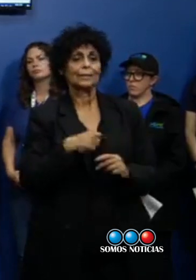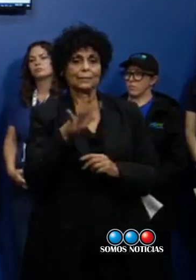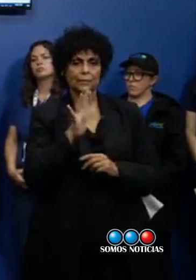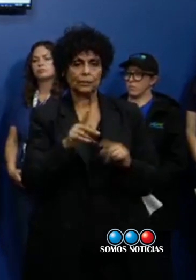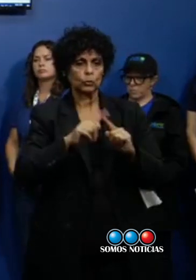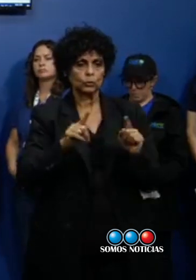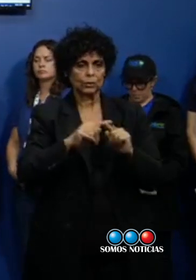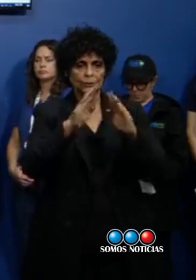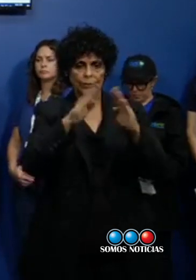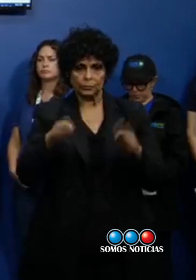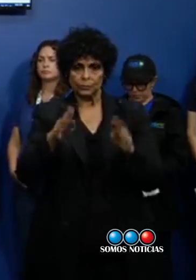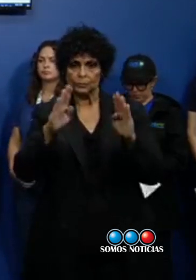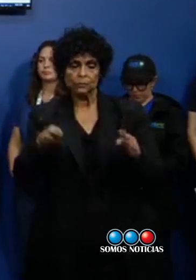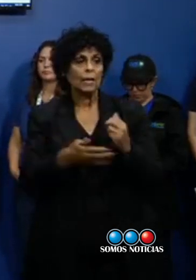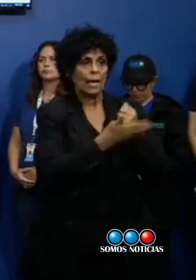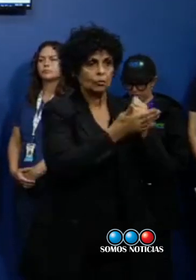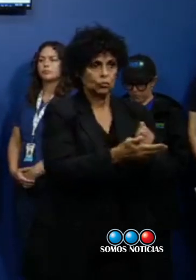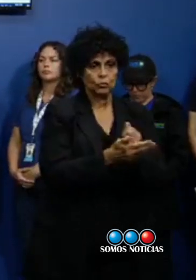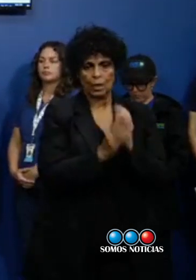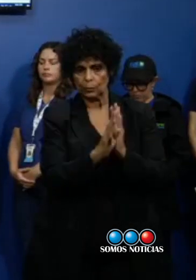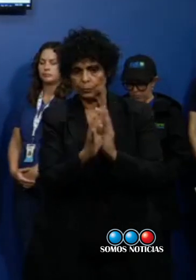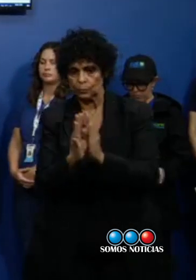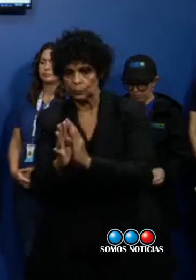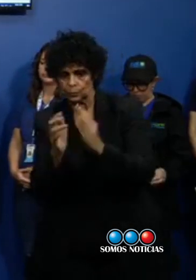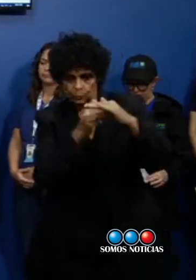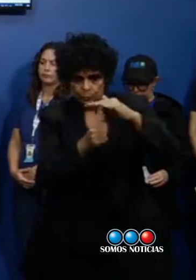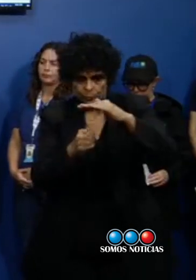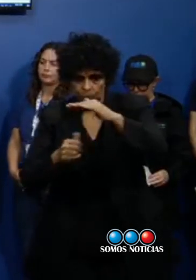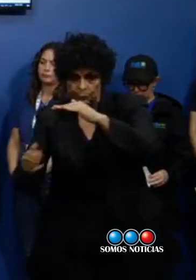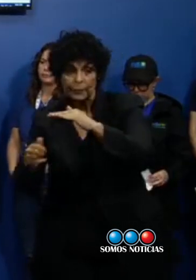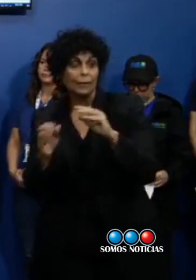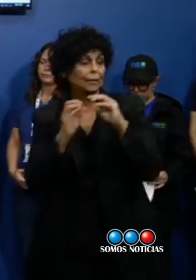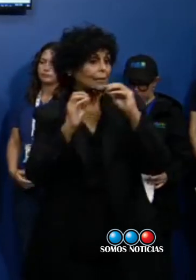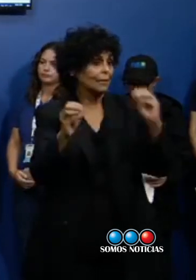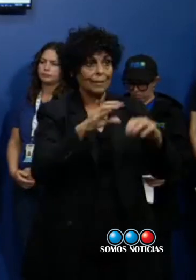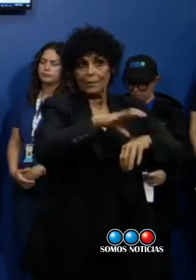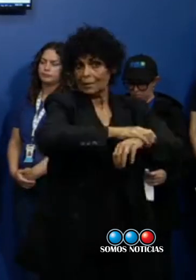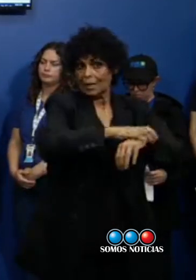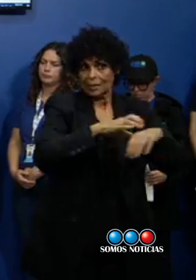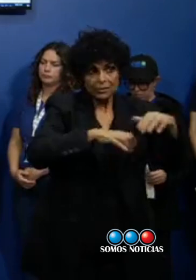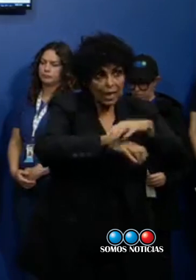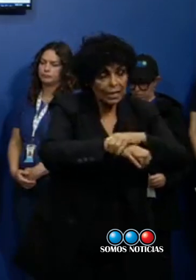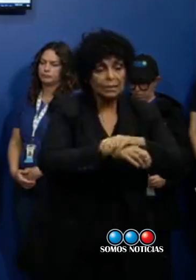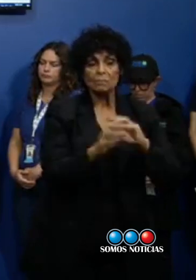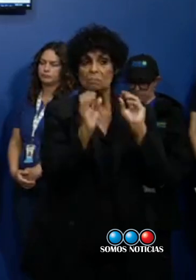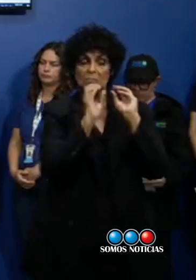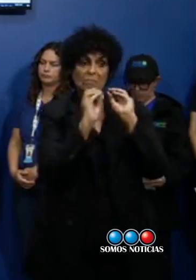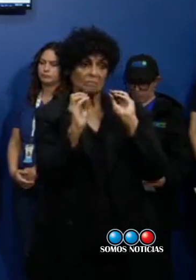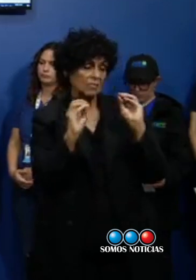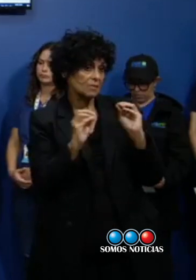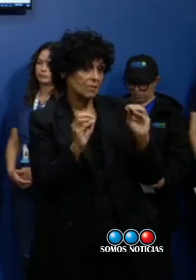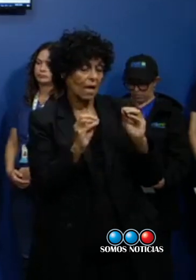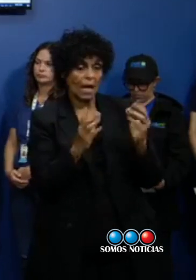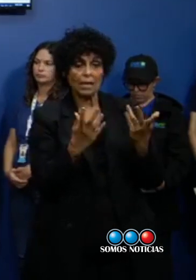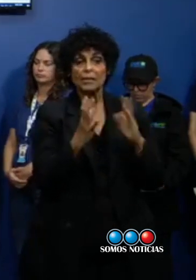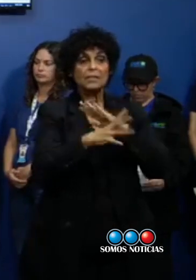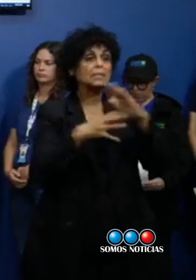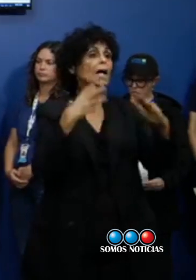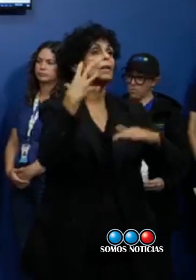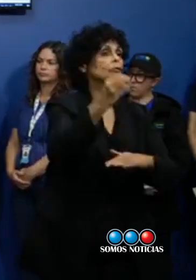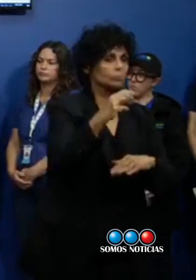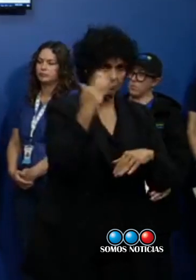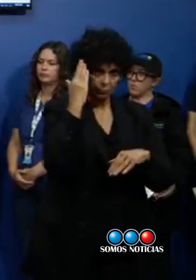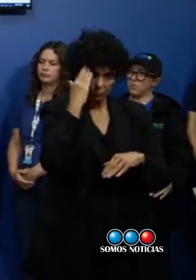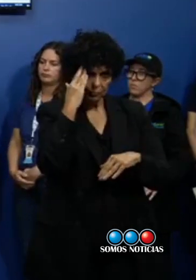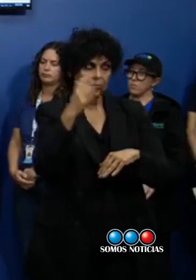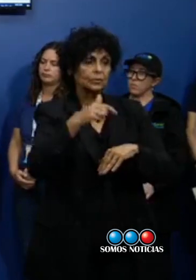refugios no se se realizó ningún arresto y nadie violó el toque de queda por lo que diría